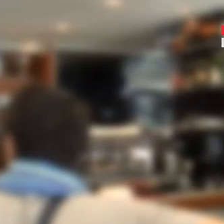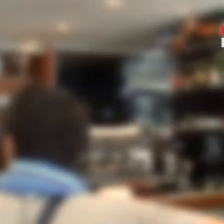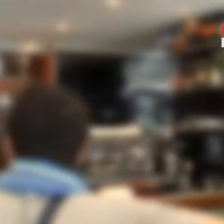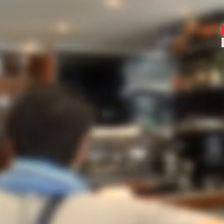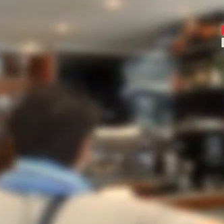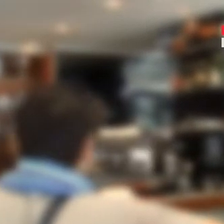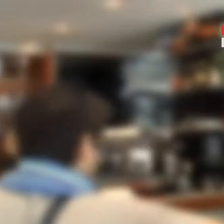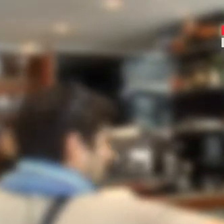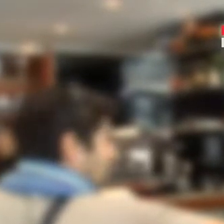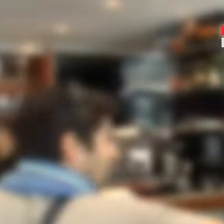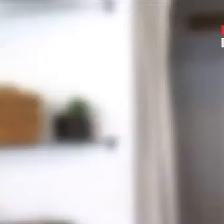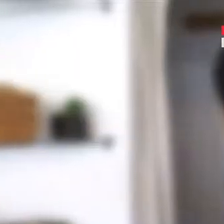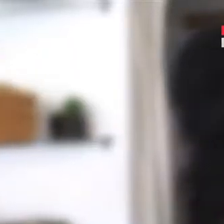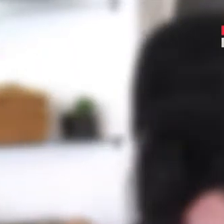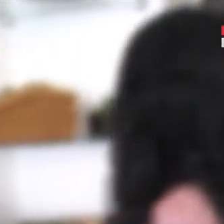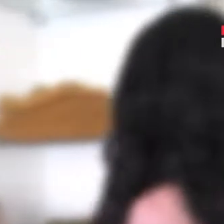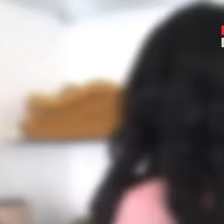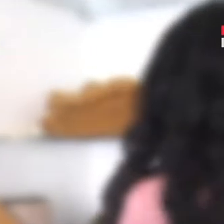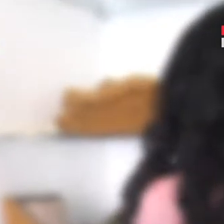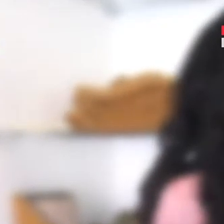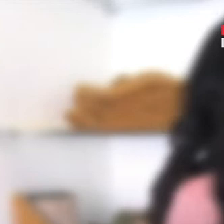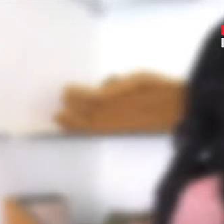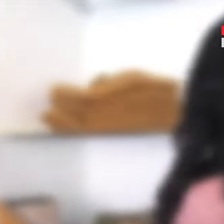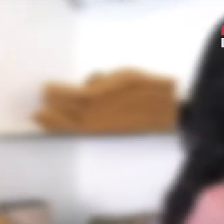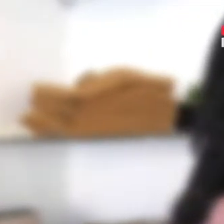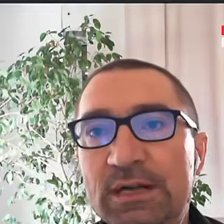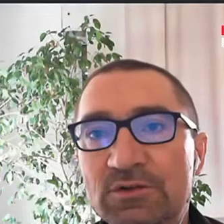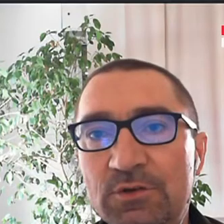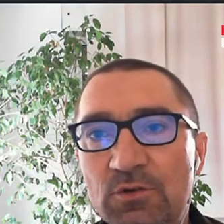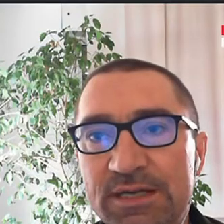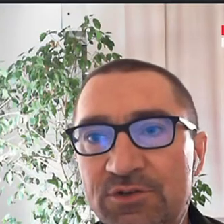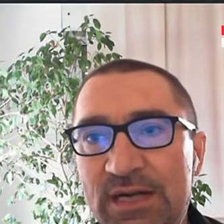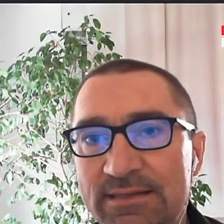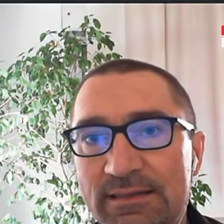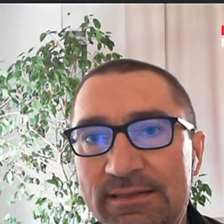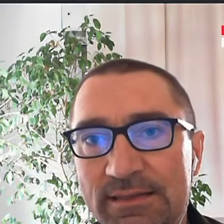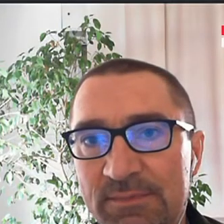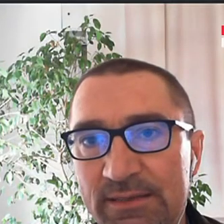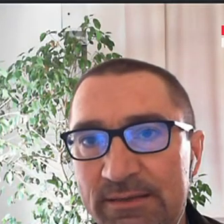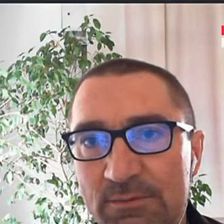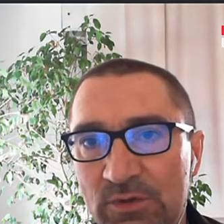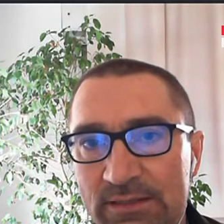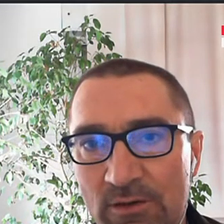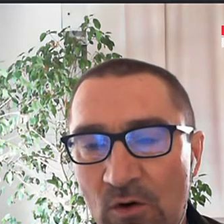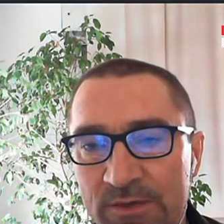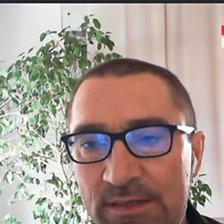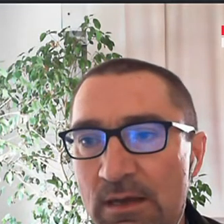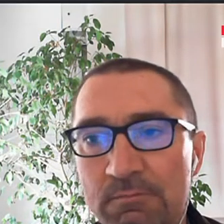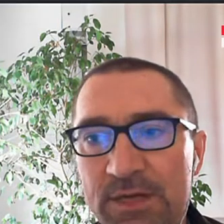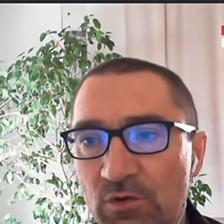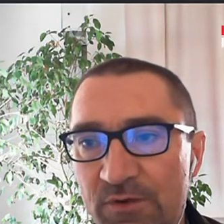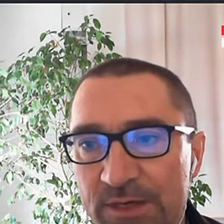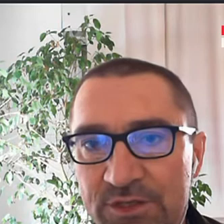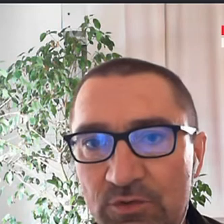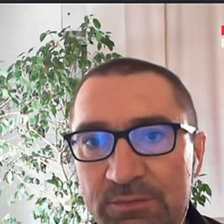ginocchio. Ecco perché il via libera ai licenziamenti ora sarebbe catastrofico. La nostra economia regionale è stata letteralmente terremotata dal Covid.